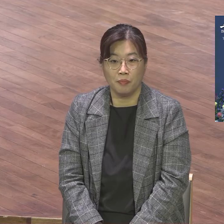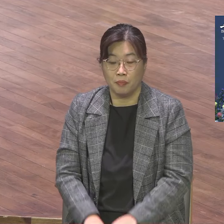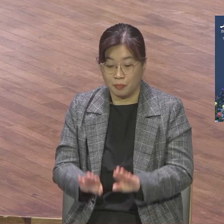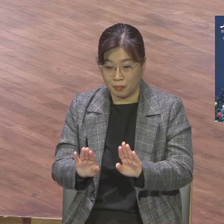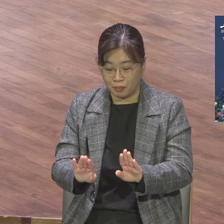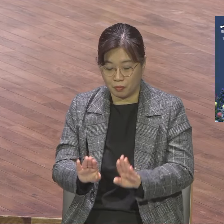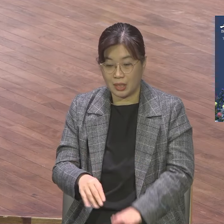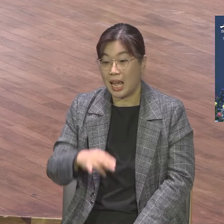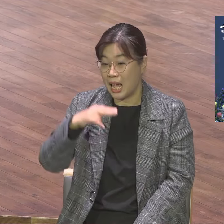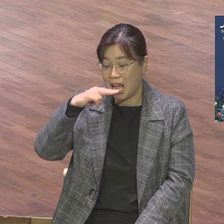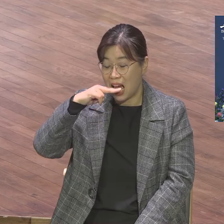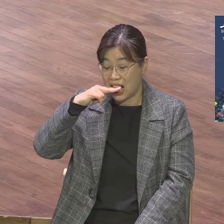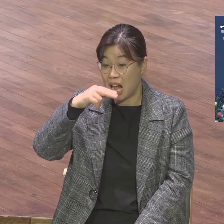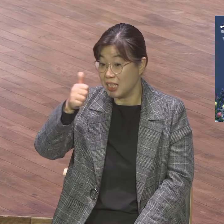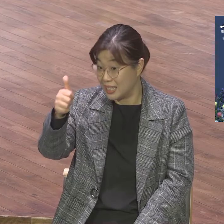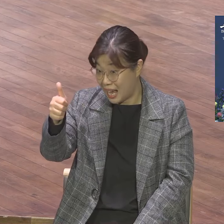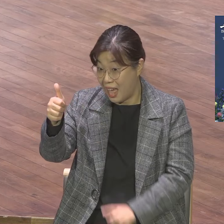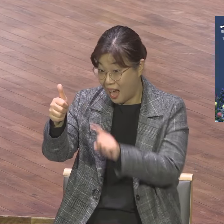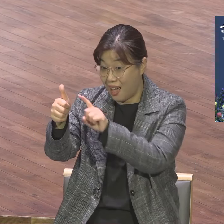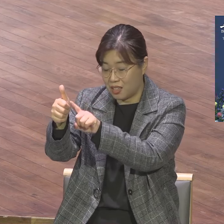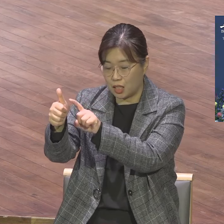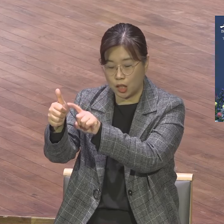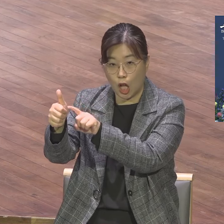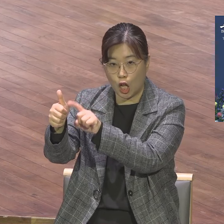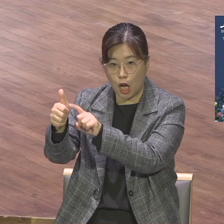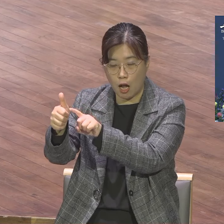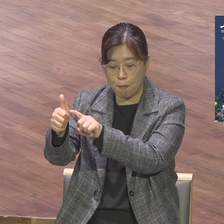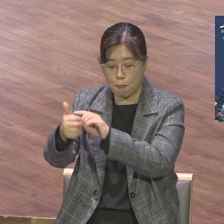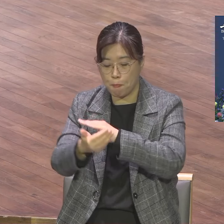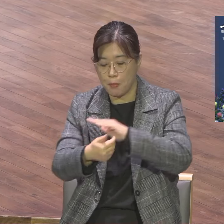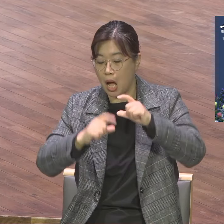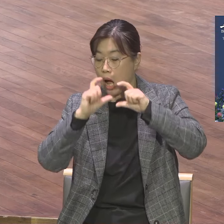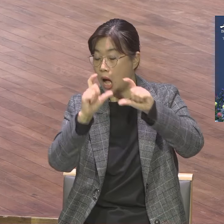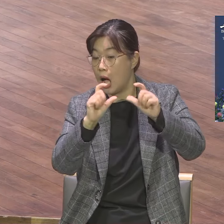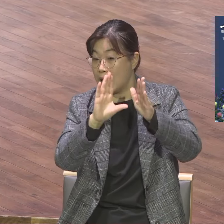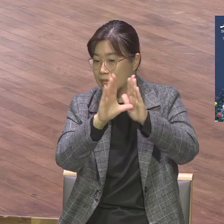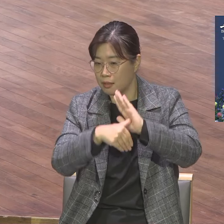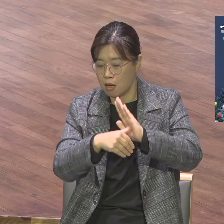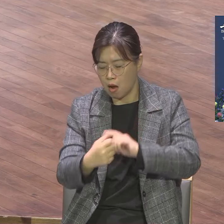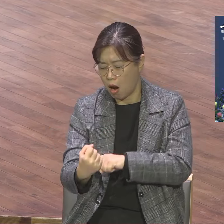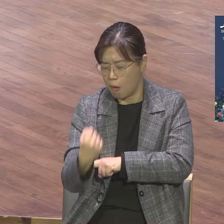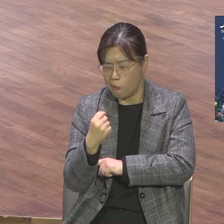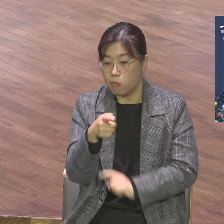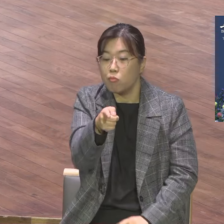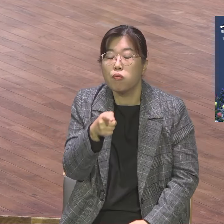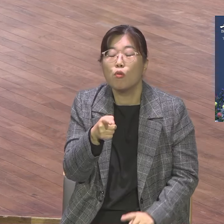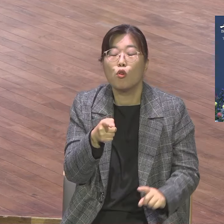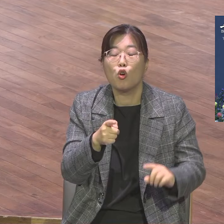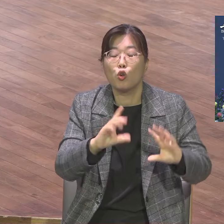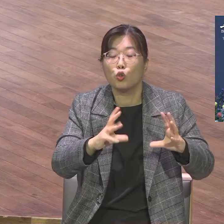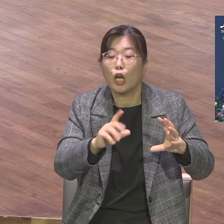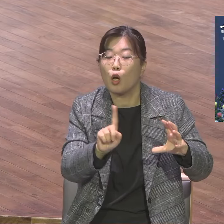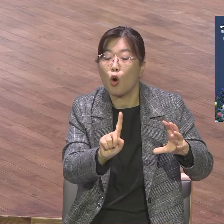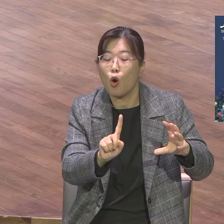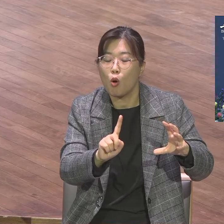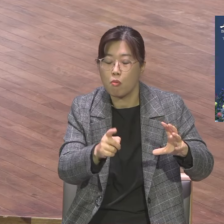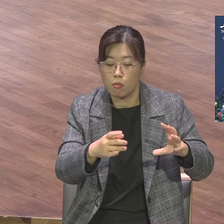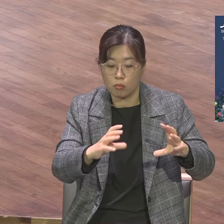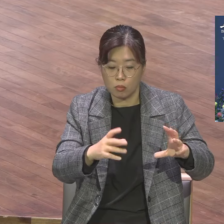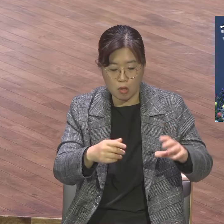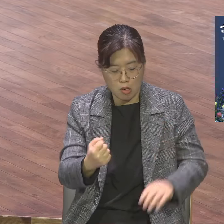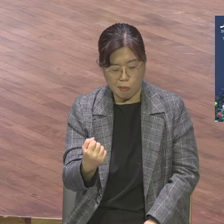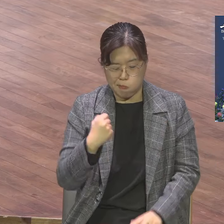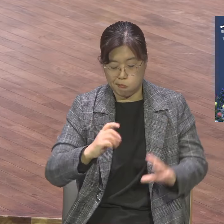이사야 선지자가 예언했던 그 당시에는 아수르가 가장 강한 나라였어요. 바벨론은 이제